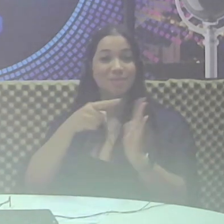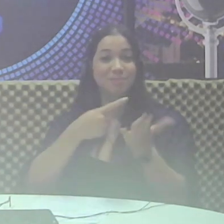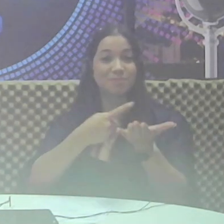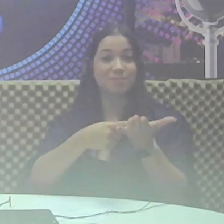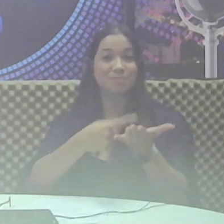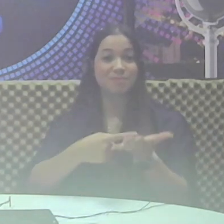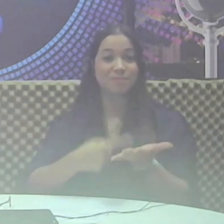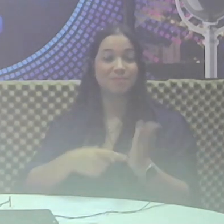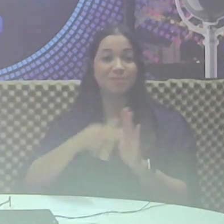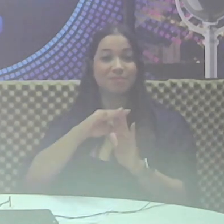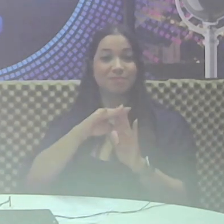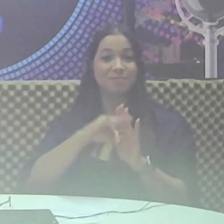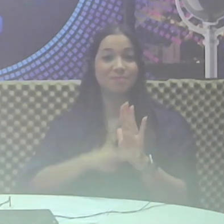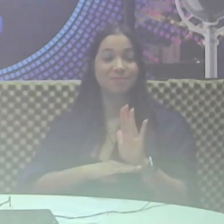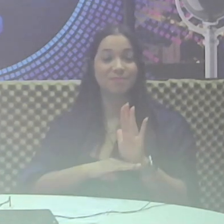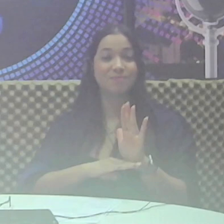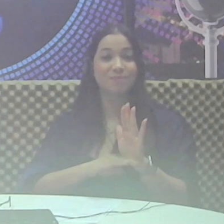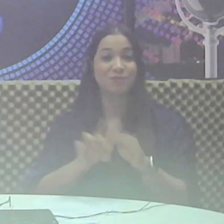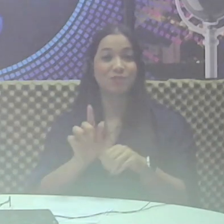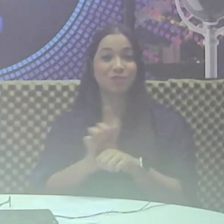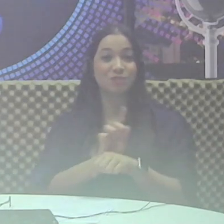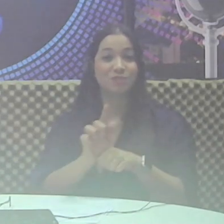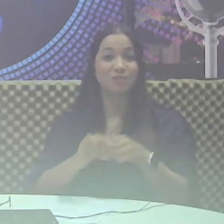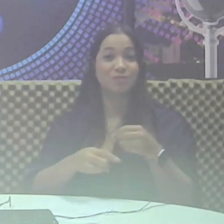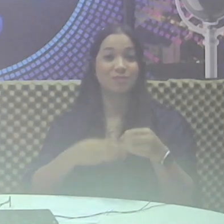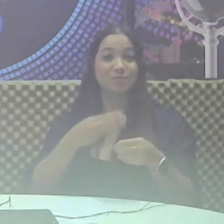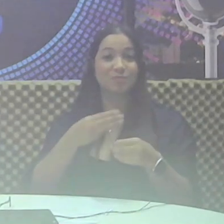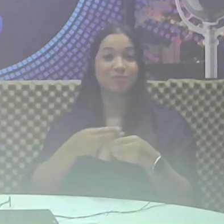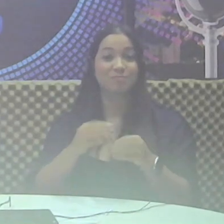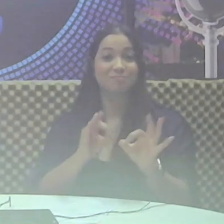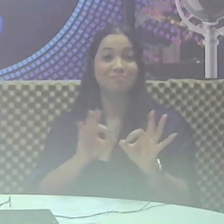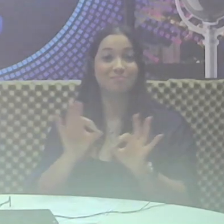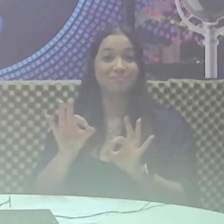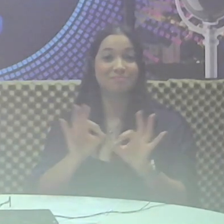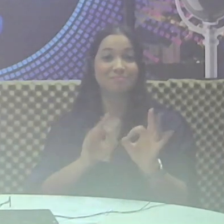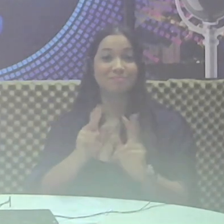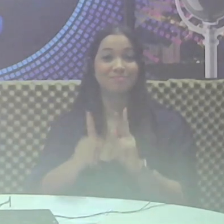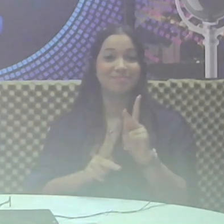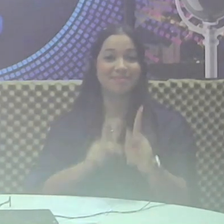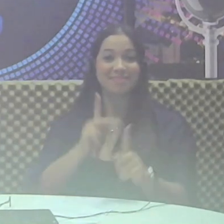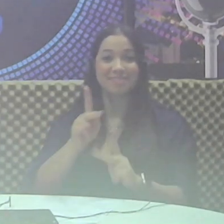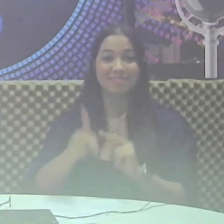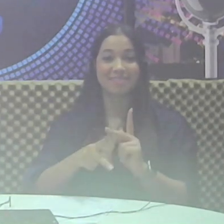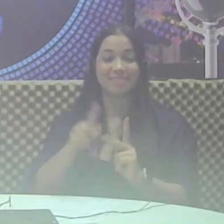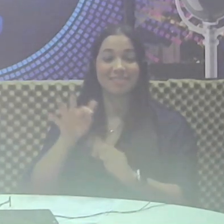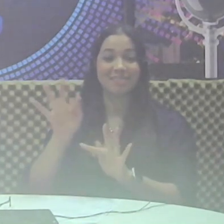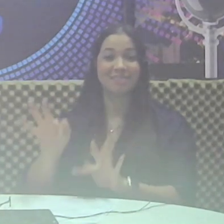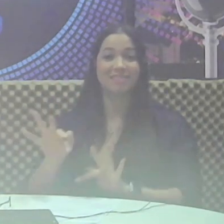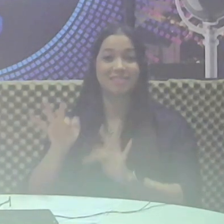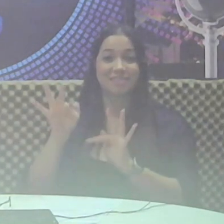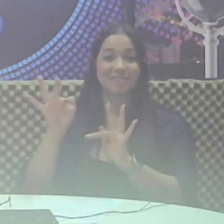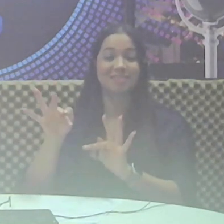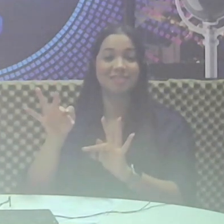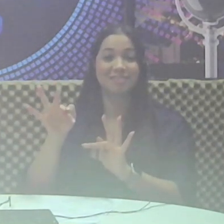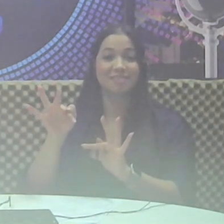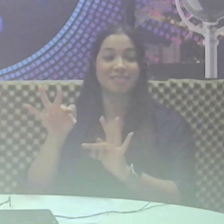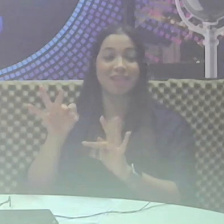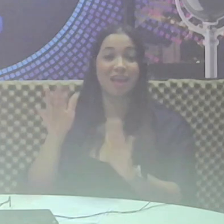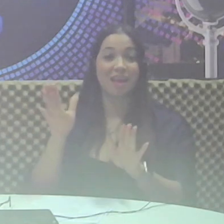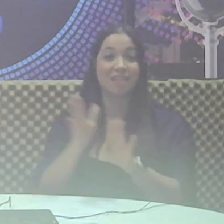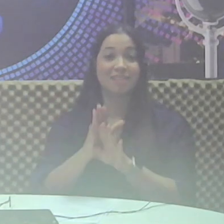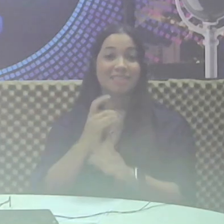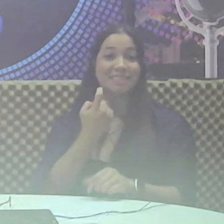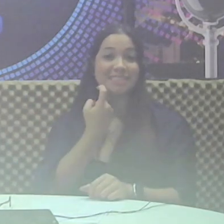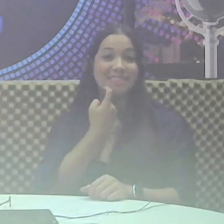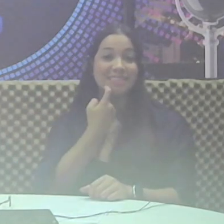de atividades que a gestão municipal preparou para a população na FEMEC. A feira vai até